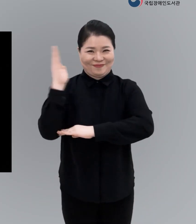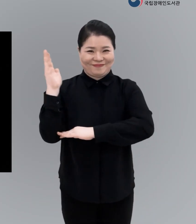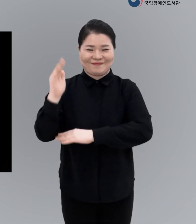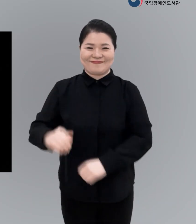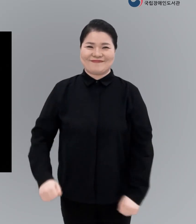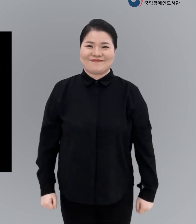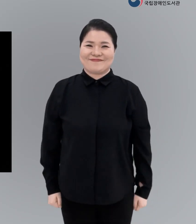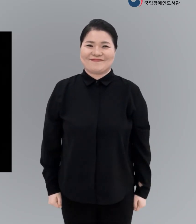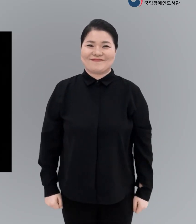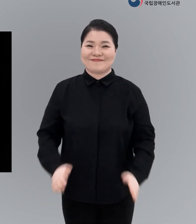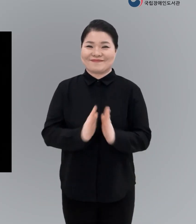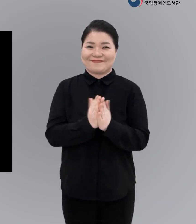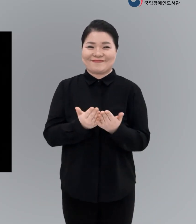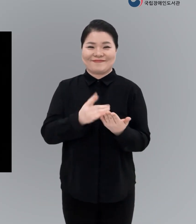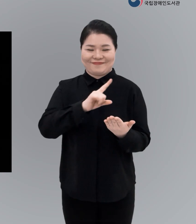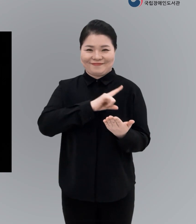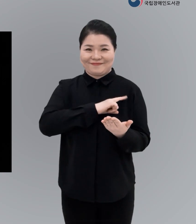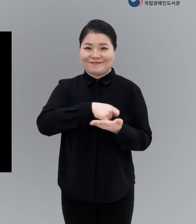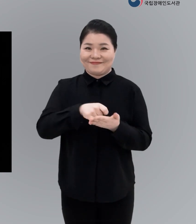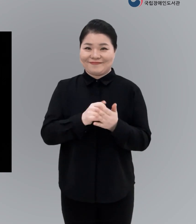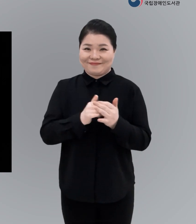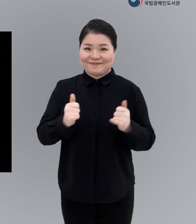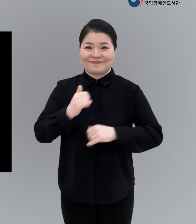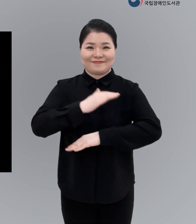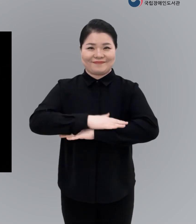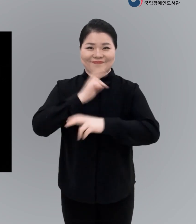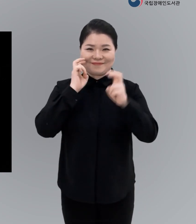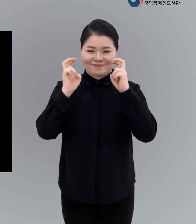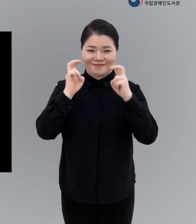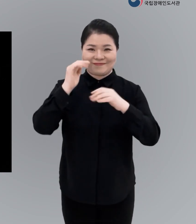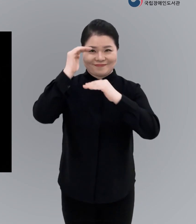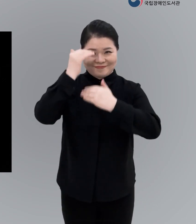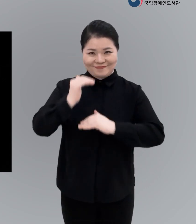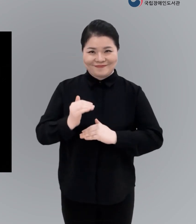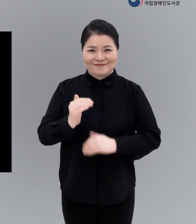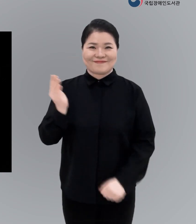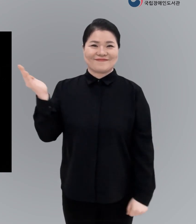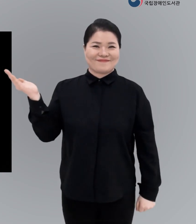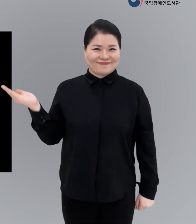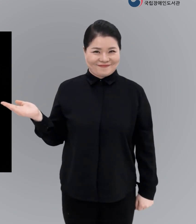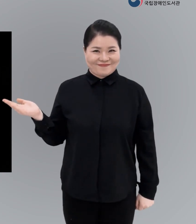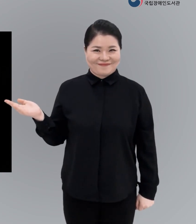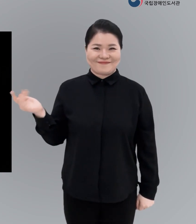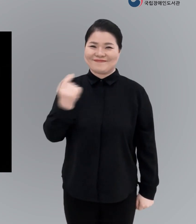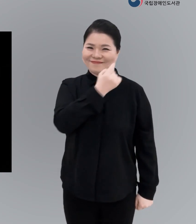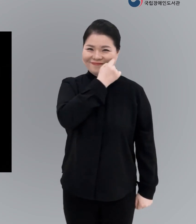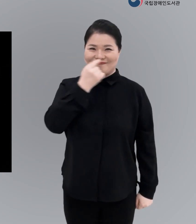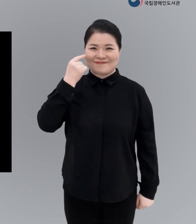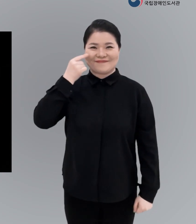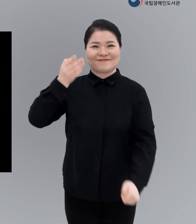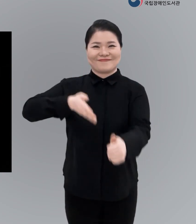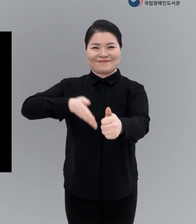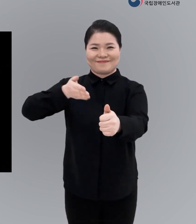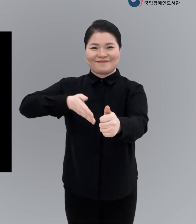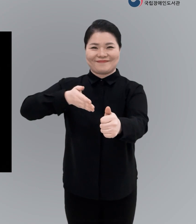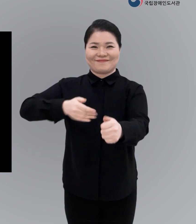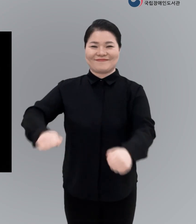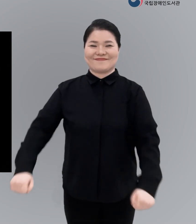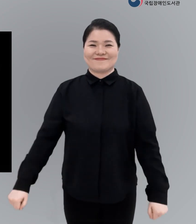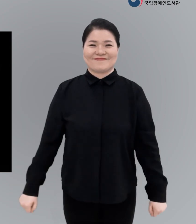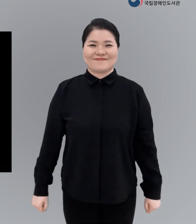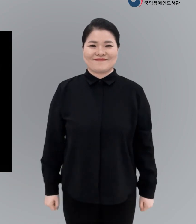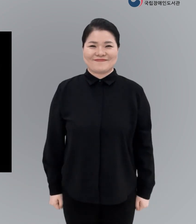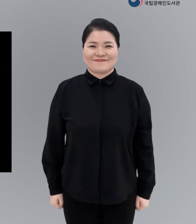도서명 로저 페더러. 저자 크리스토퍼 클레리. 저자 크리스토퍼